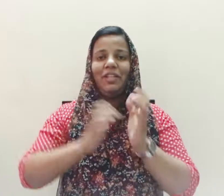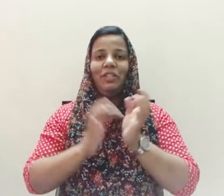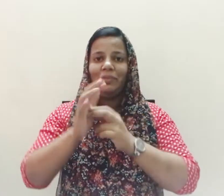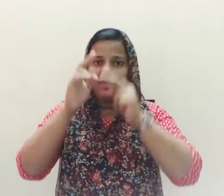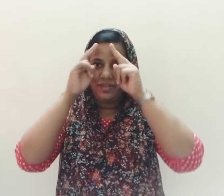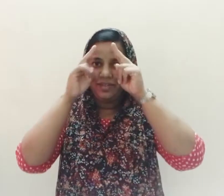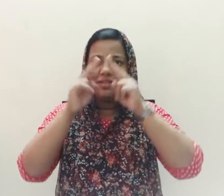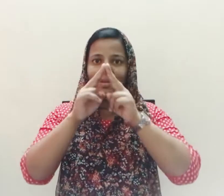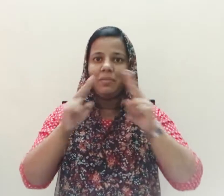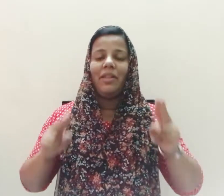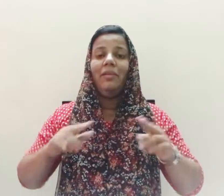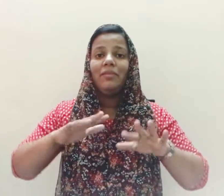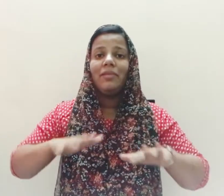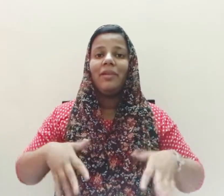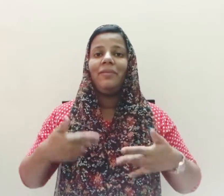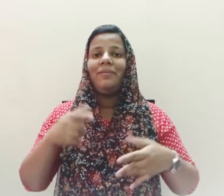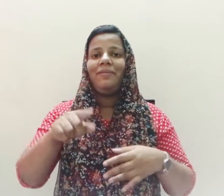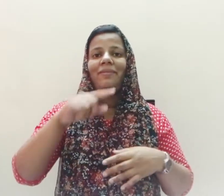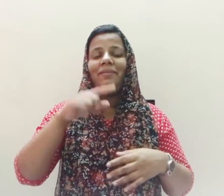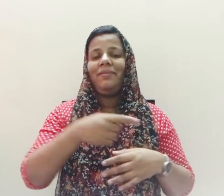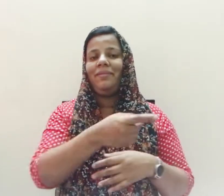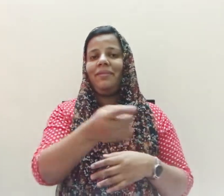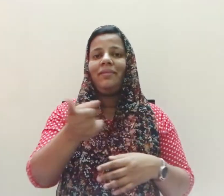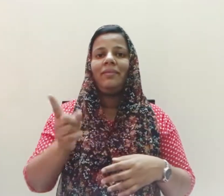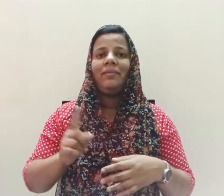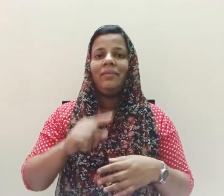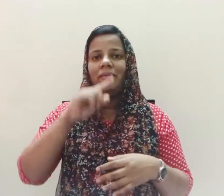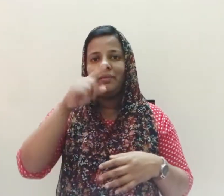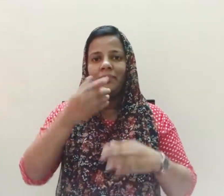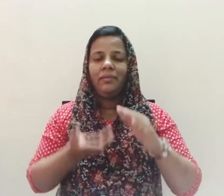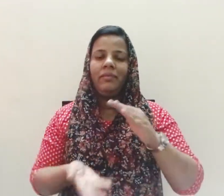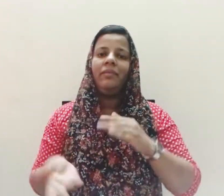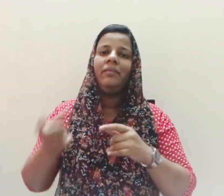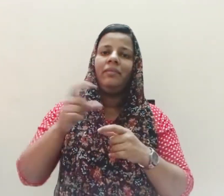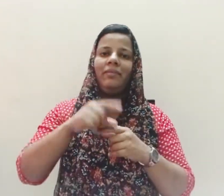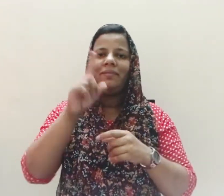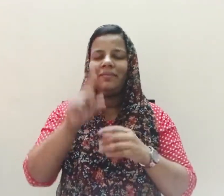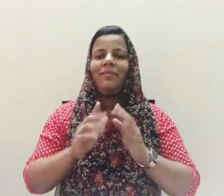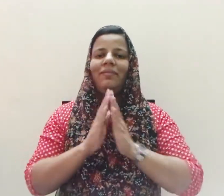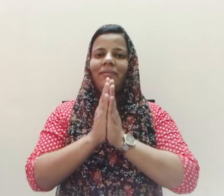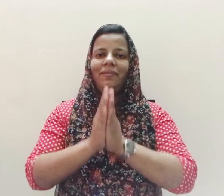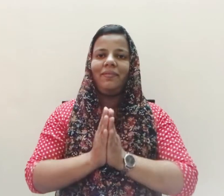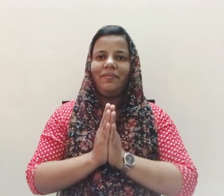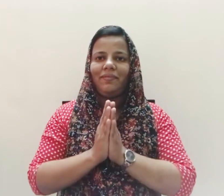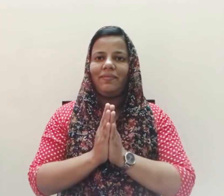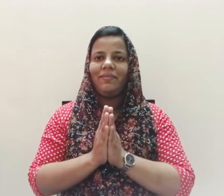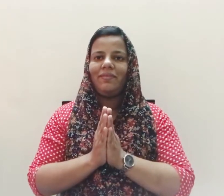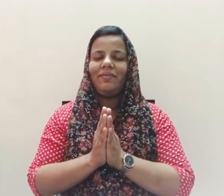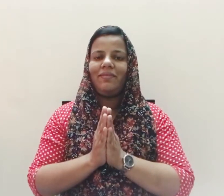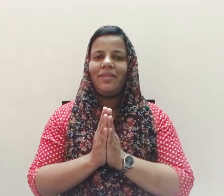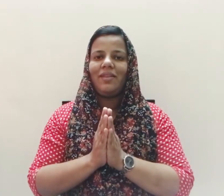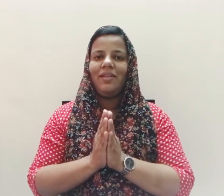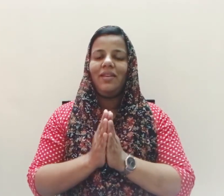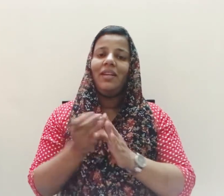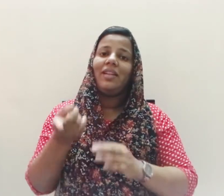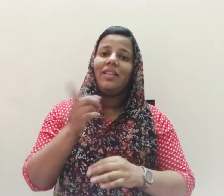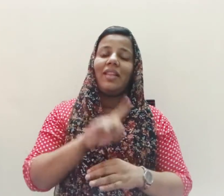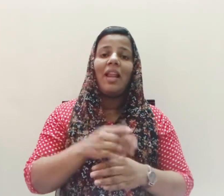ദൈവിക സമാധാനവും സന്തോഷവും നിങ്ങളുടെ എല്ലാവരുടെയും ജീവിതത്തിൽ വർദ്ധിച്ചു പെരുകുമാറാകട്ടെ എന്ന് പ്രാർത്ഥിക്കുന്നു. ഇന്നലത്തെ ബൈബിൾ സ്റ്റഡിയെ